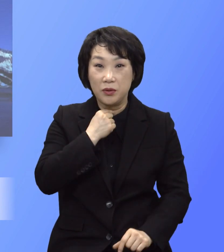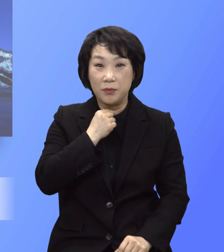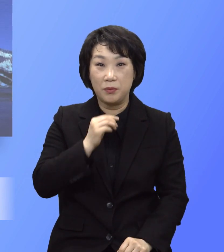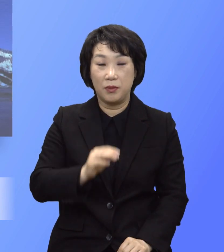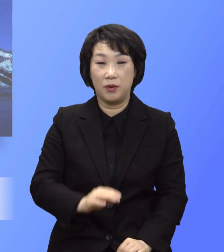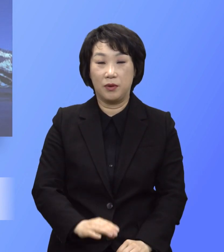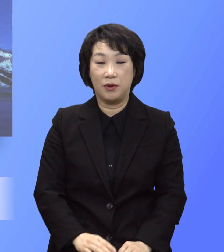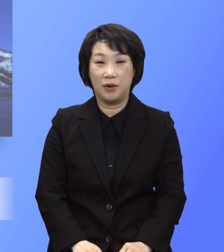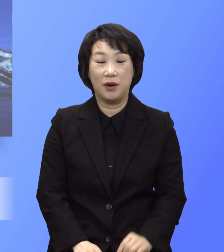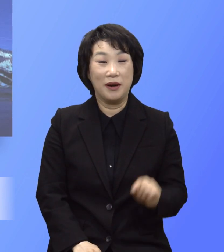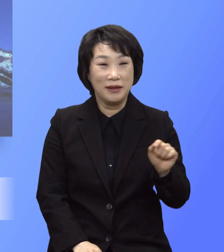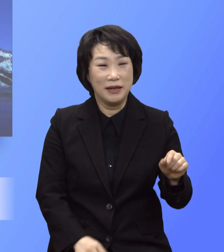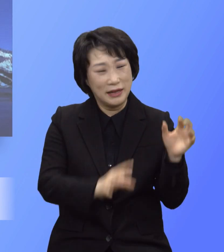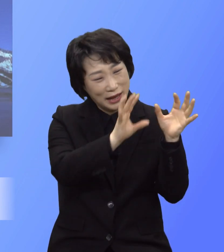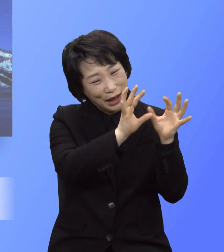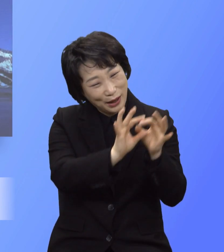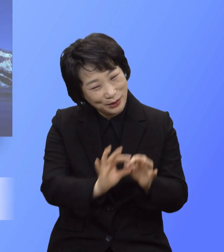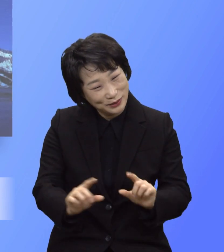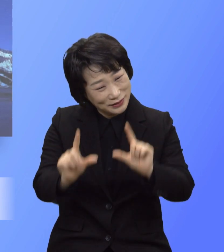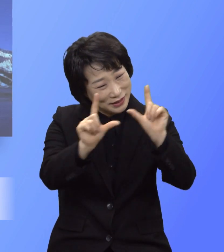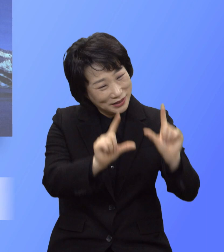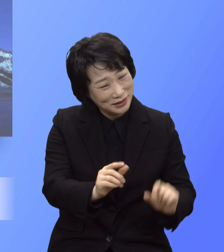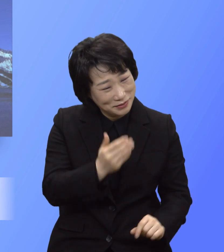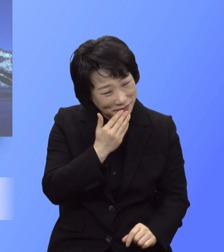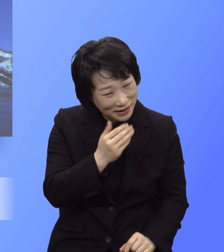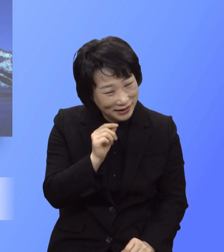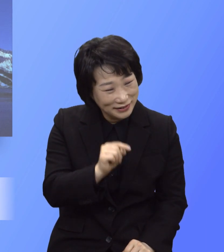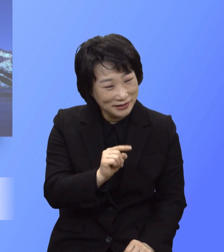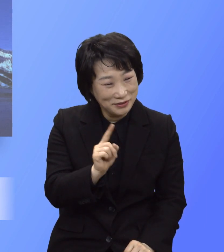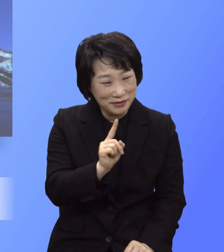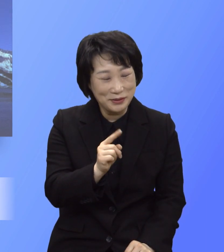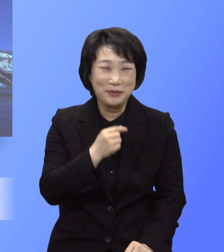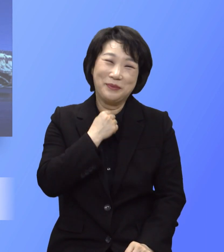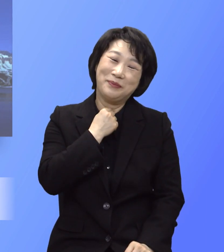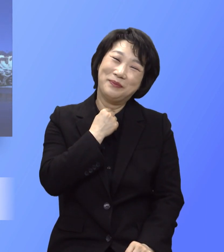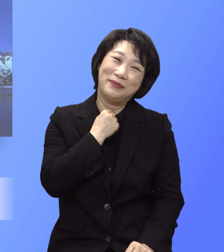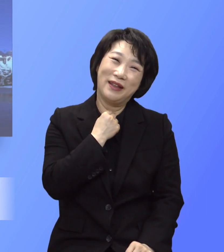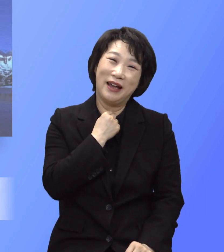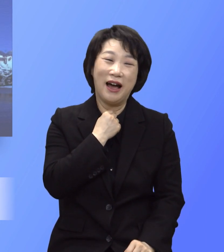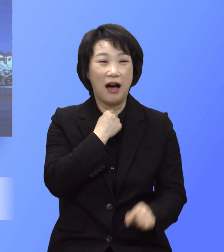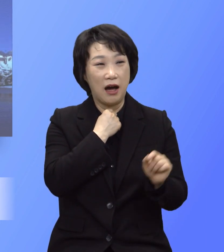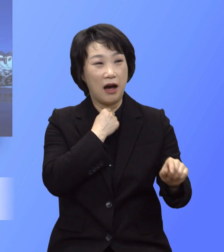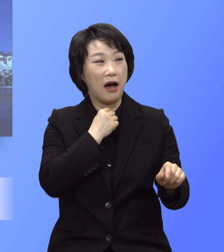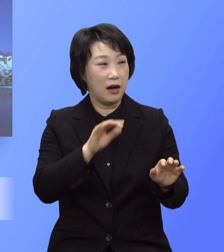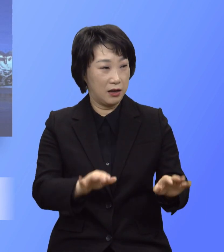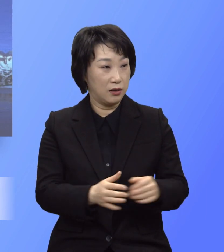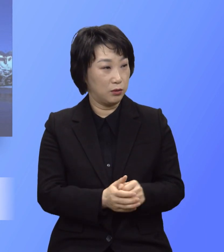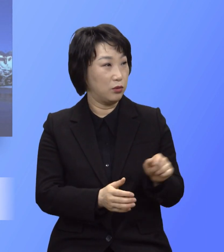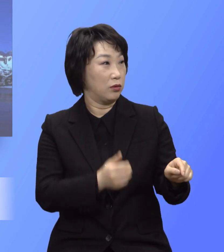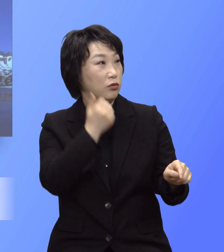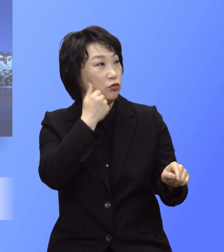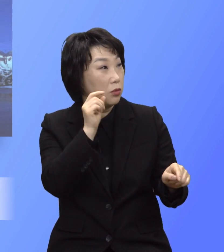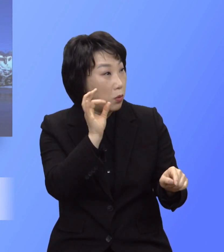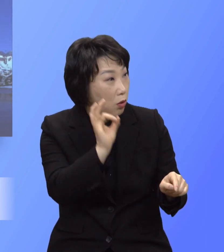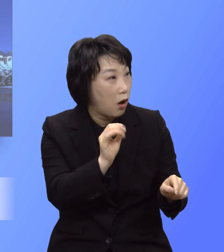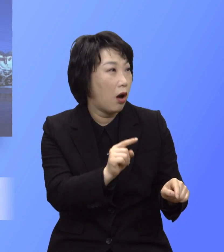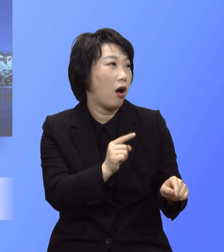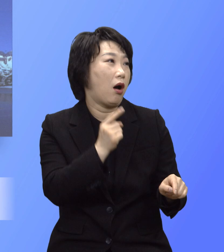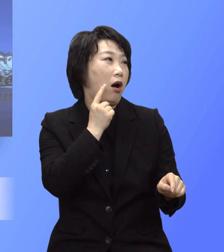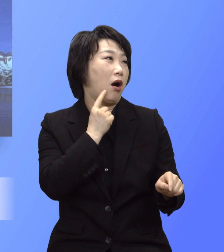그저 제한 없이 살 수 있으면 야, 저 사람은 행복한